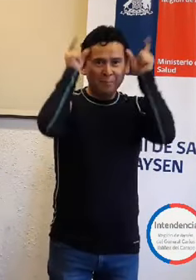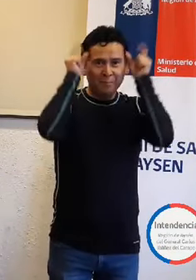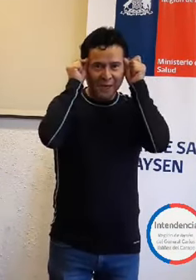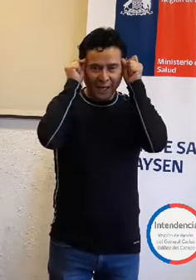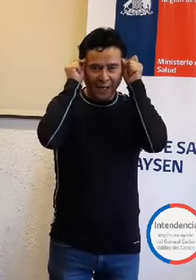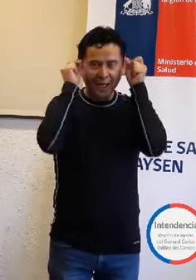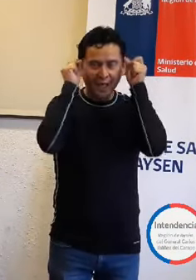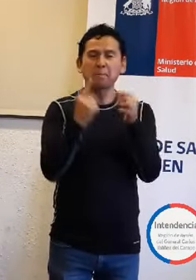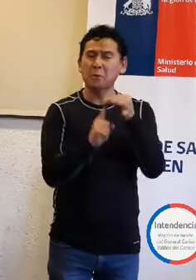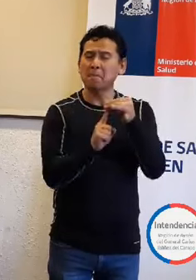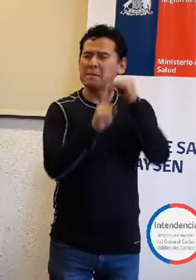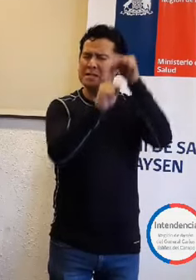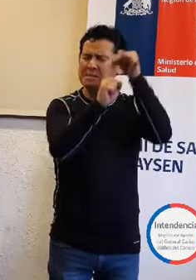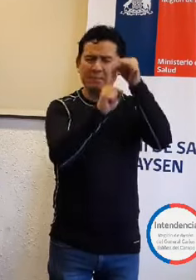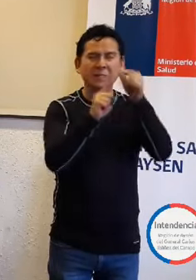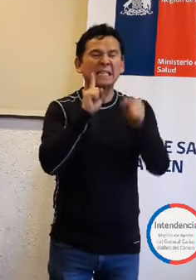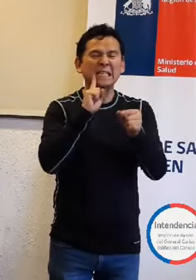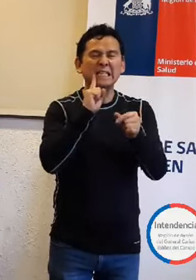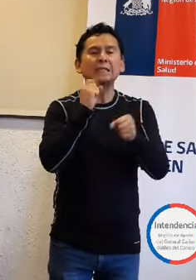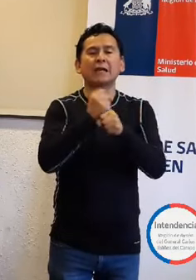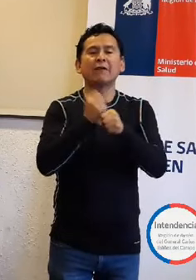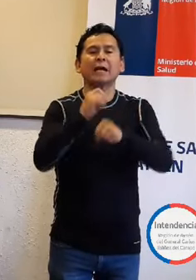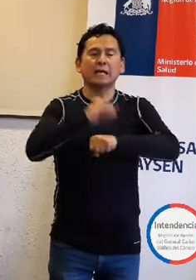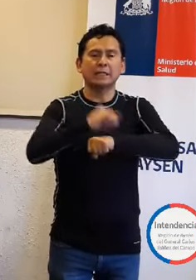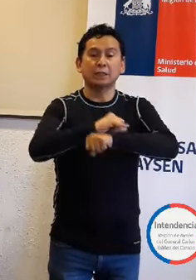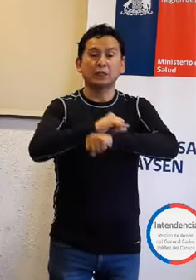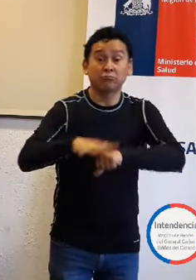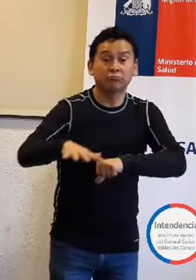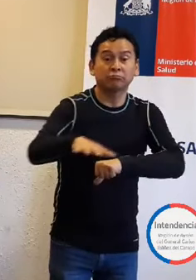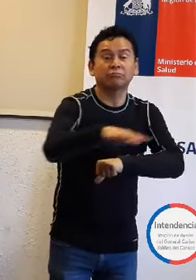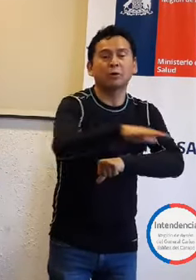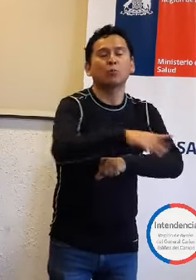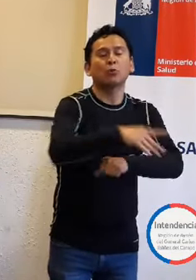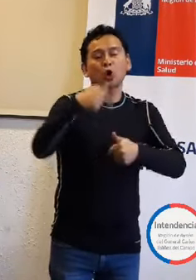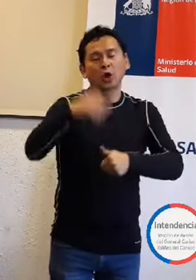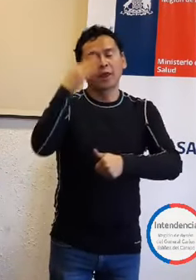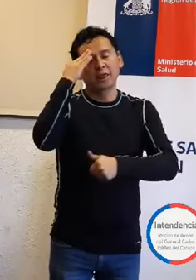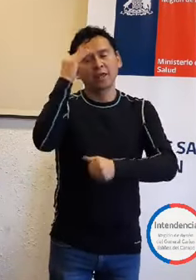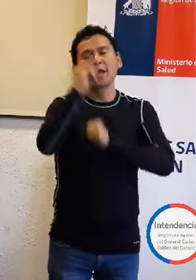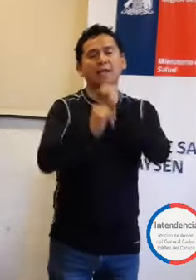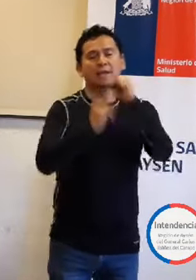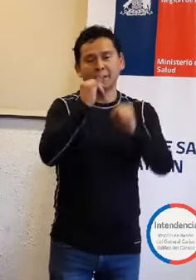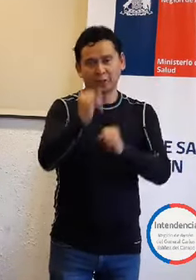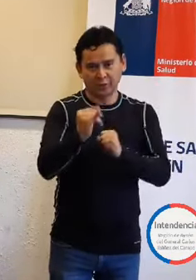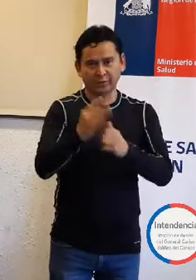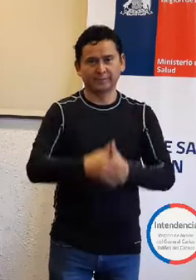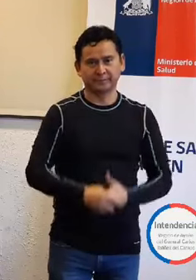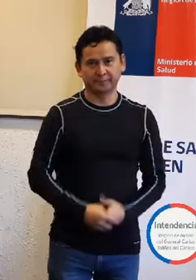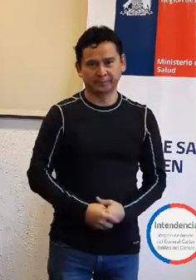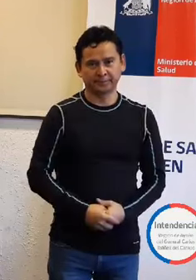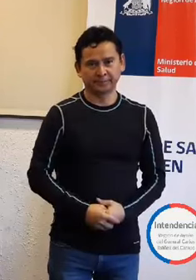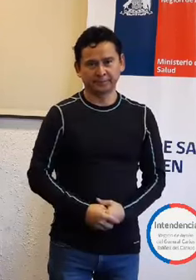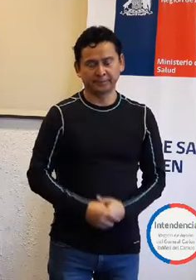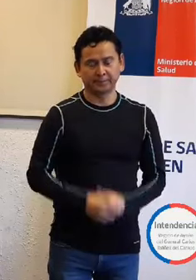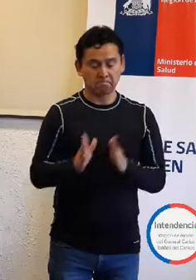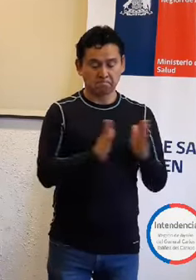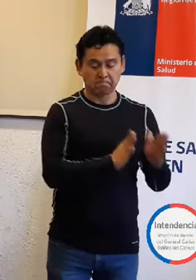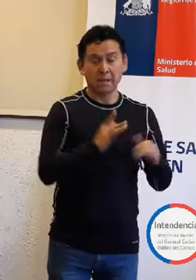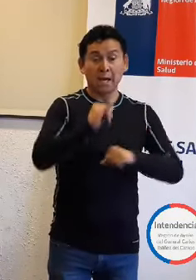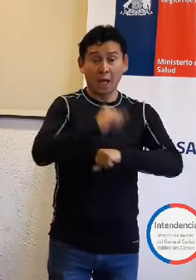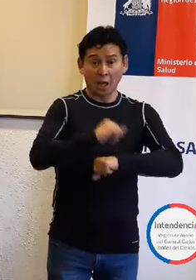principalmente a los que laboran en esta región de Aysén por ser su día hoy internacional. En la región de